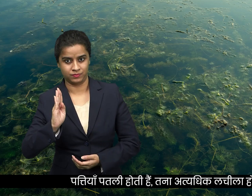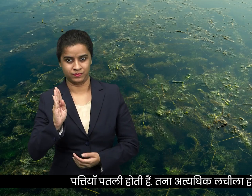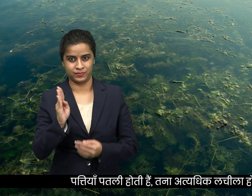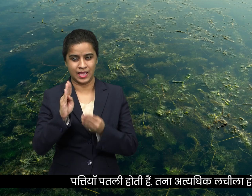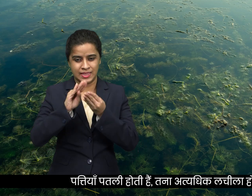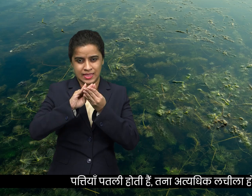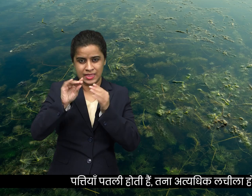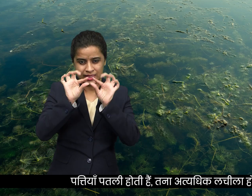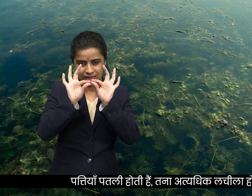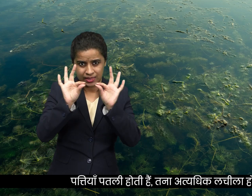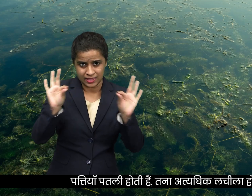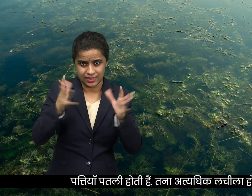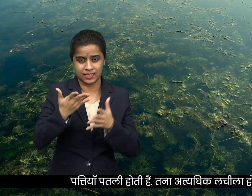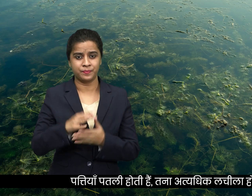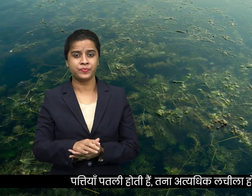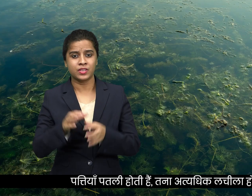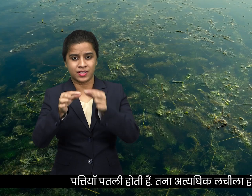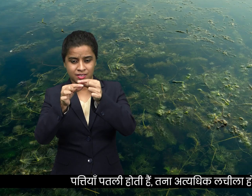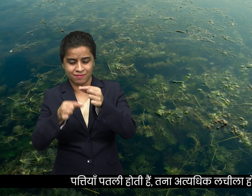तना अत्यधिक लचीला होता है।